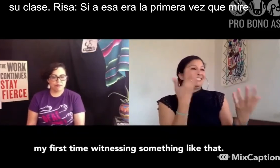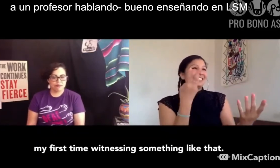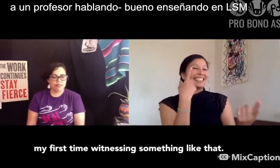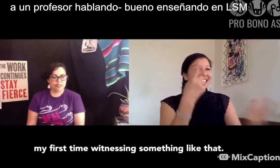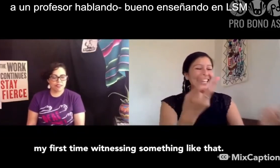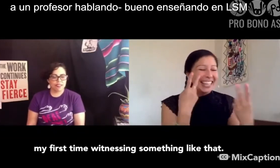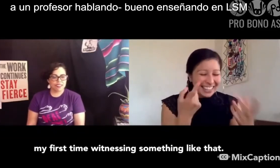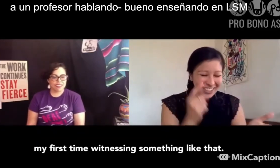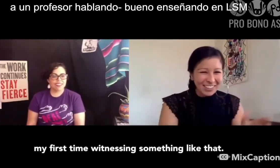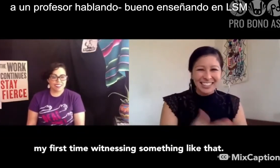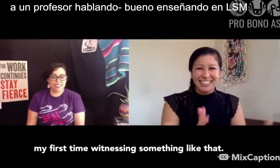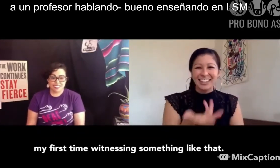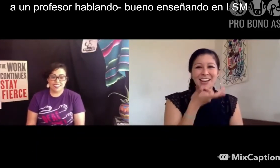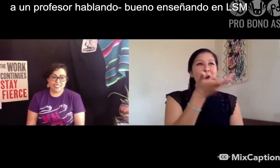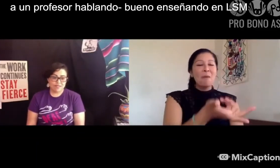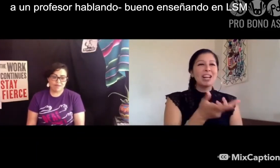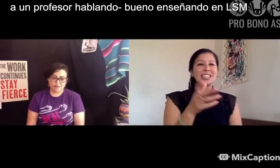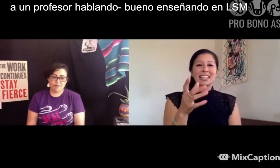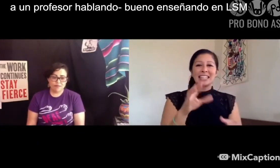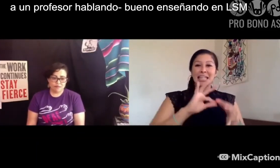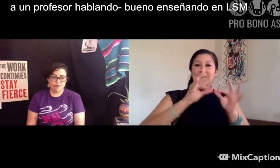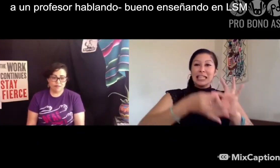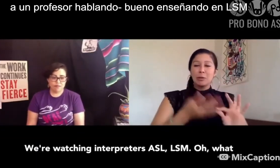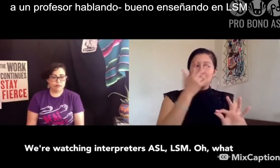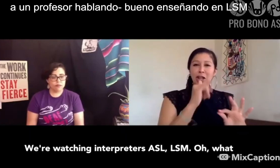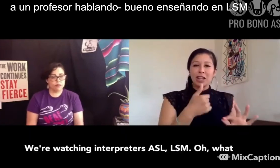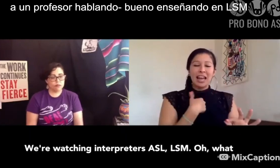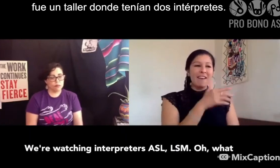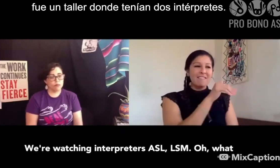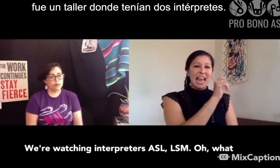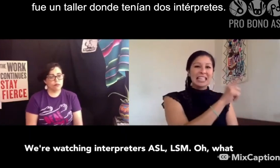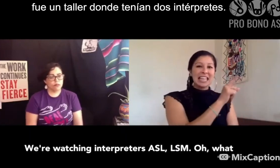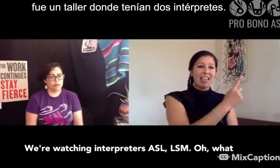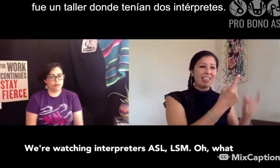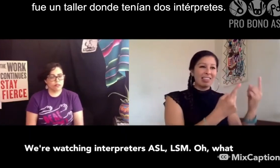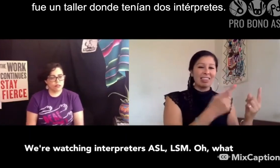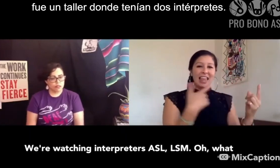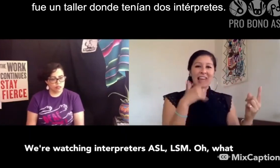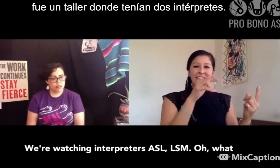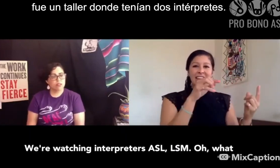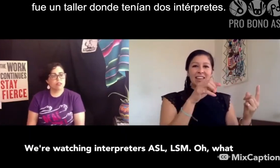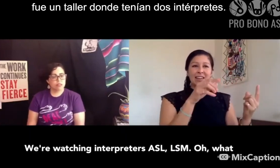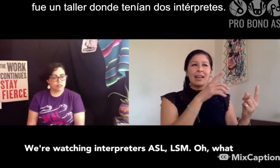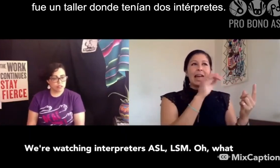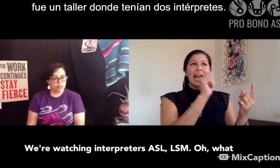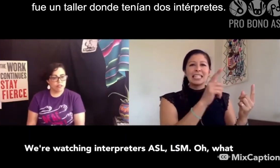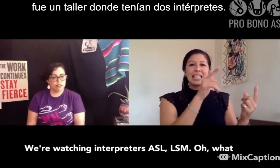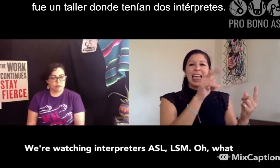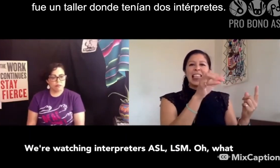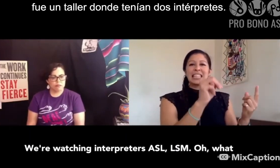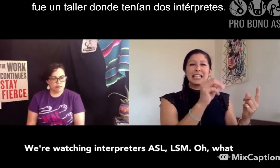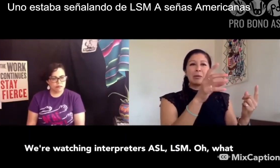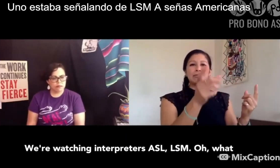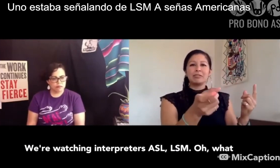que miré a un profesor hablando, bueno, enseñando en LSM. Fue un taller donde tenían a